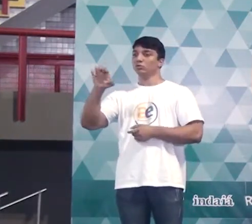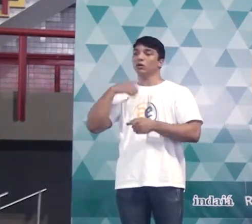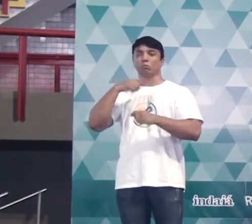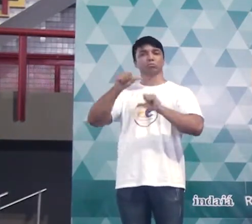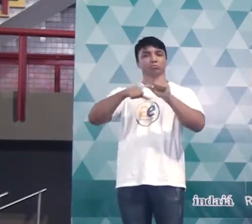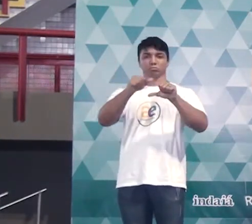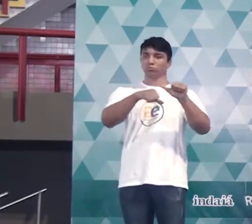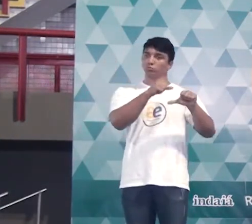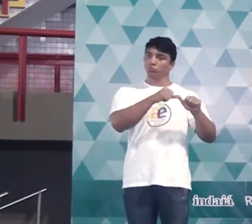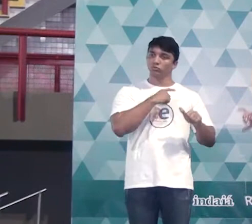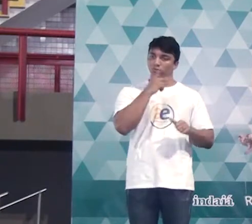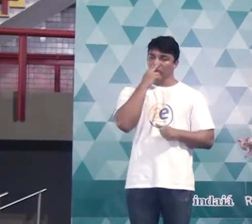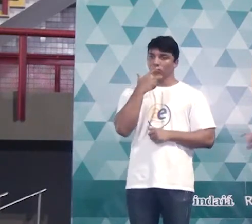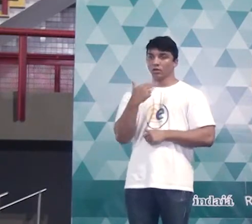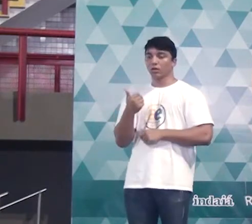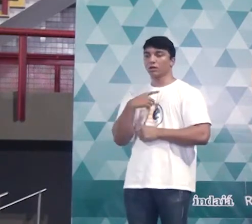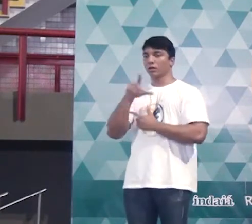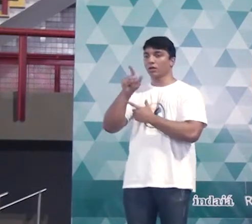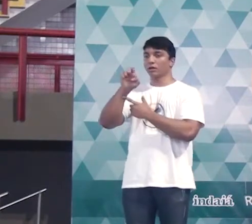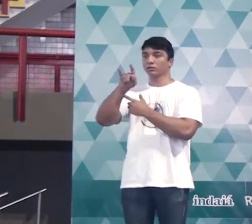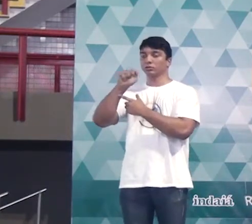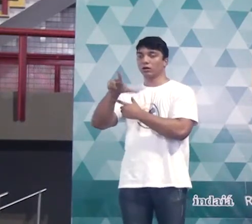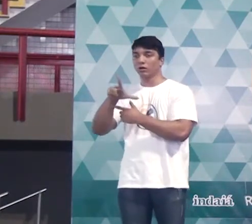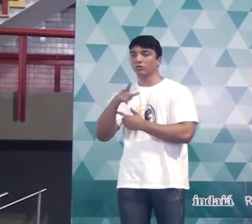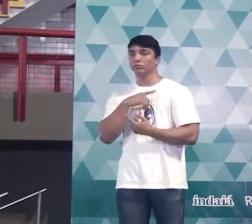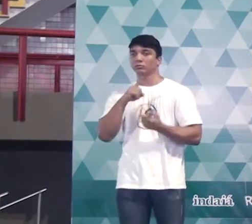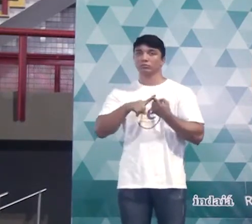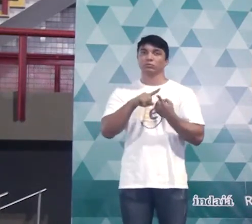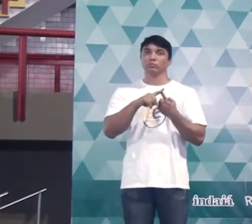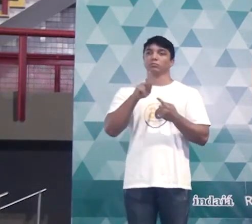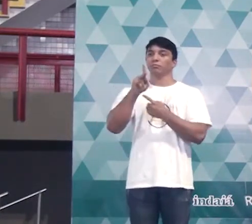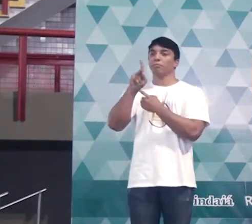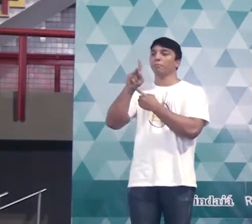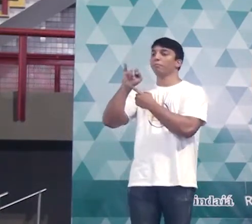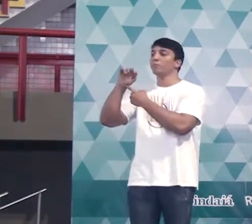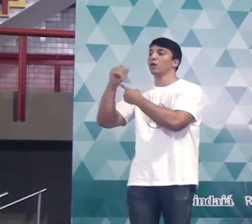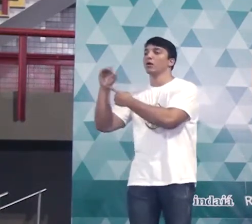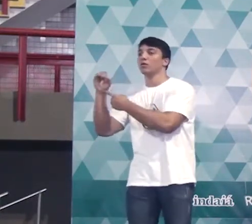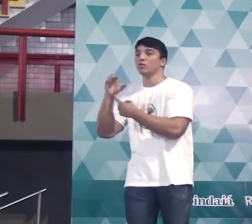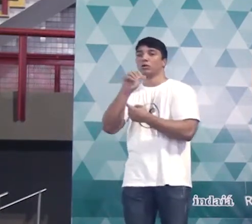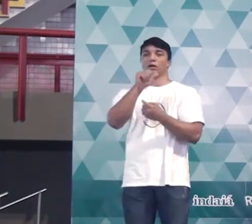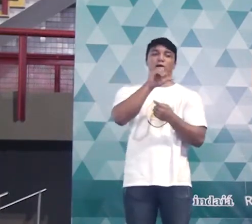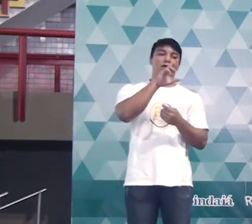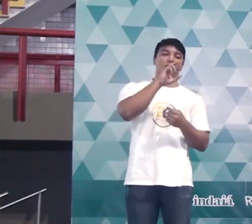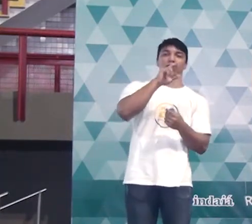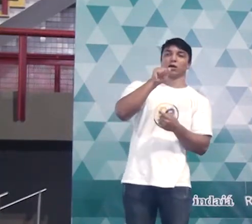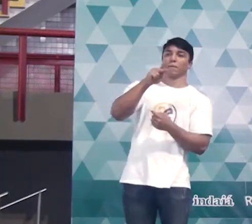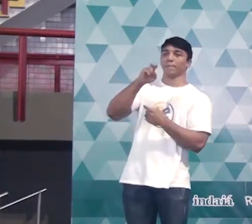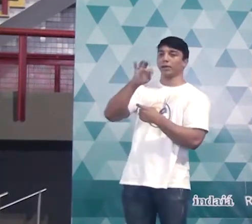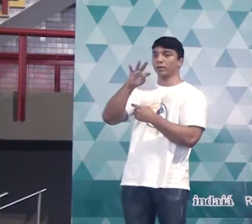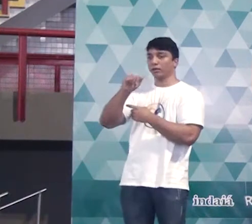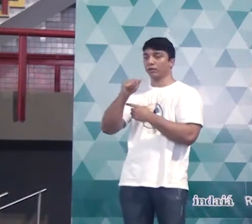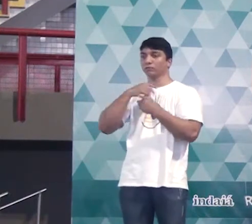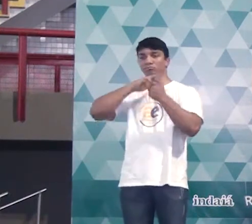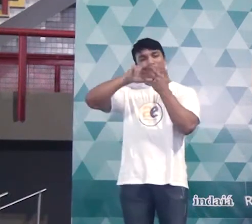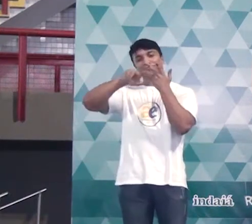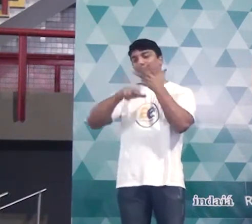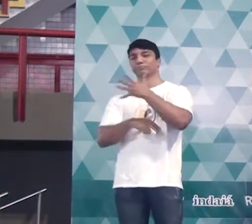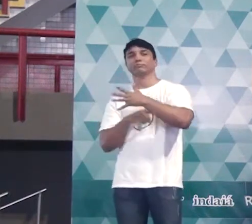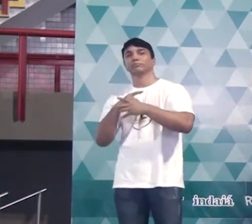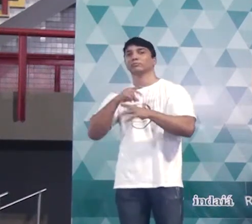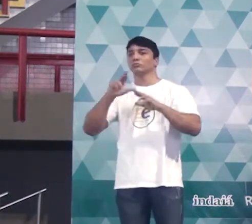ou não? Acontece. Peão, carrapeta. Acontece. Então há